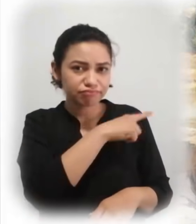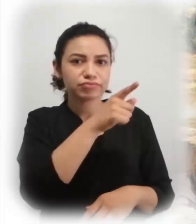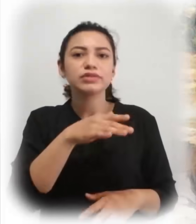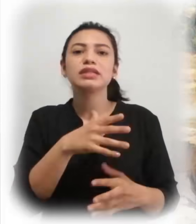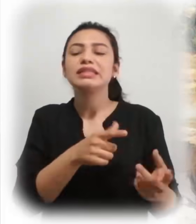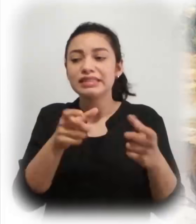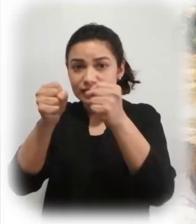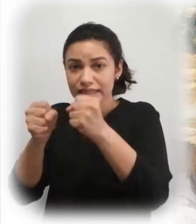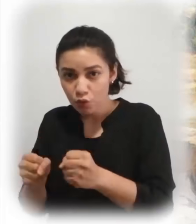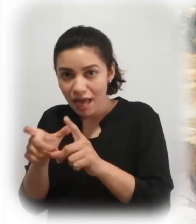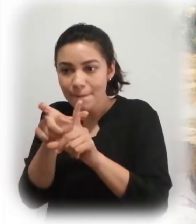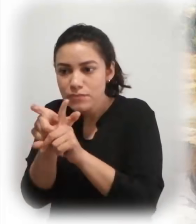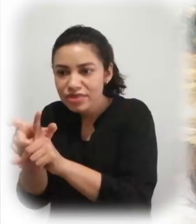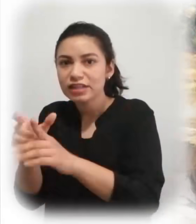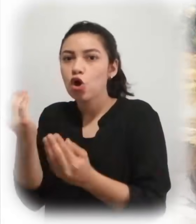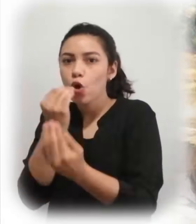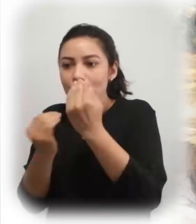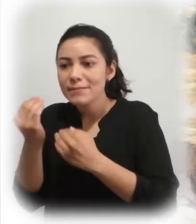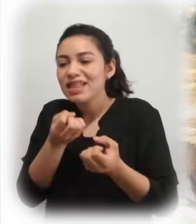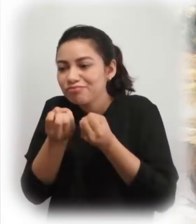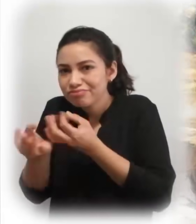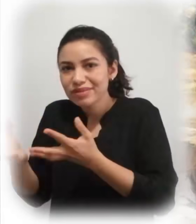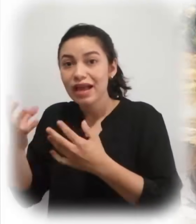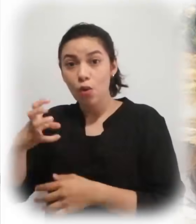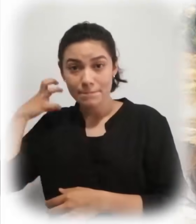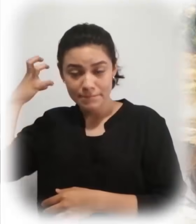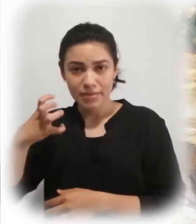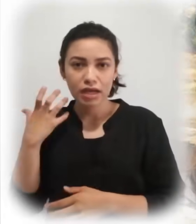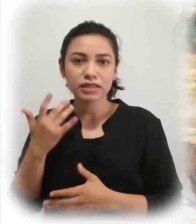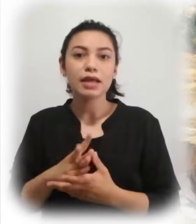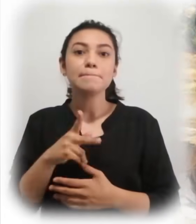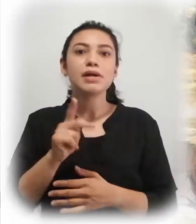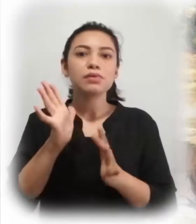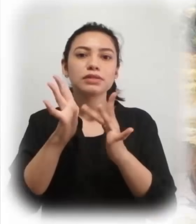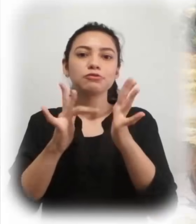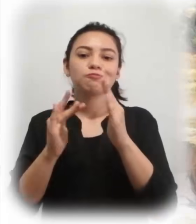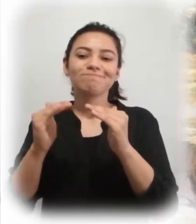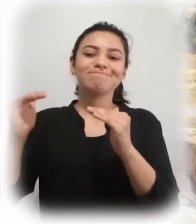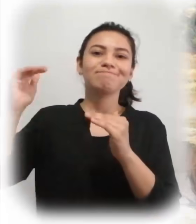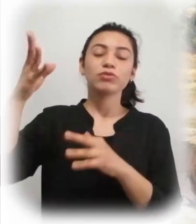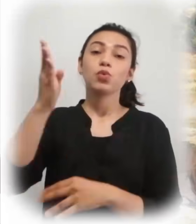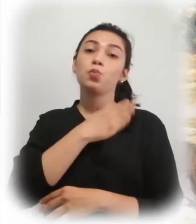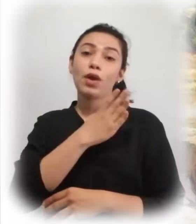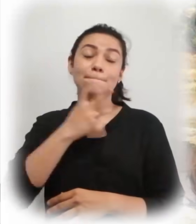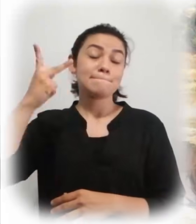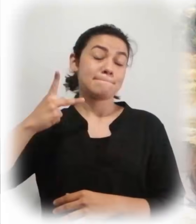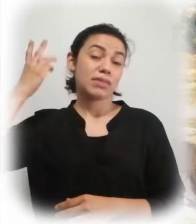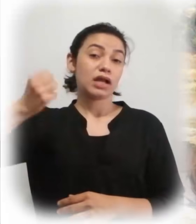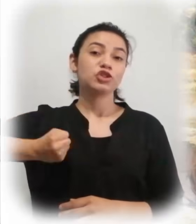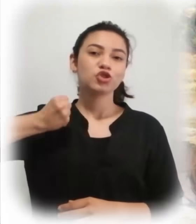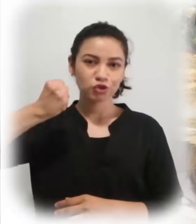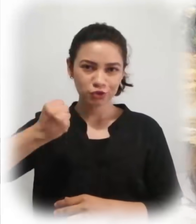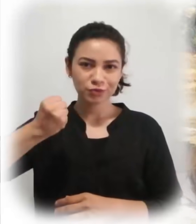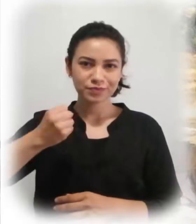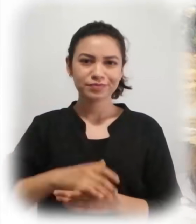En oposición a ellos se sitúa a Cristo como el buen pastor. ¿Qué imagen nos evoca a